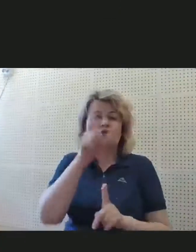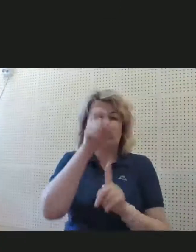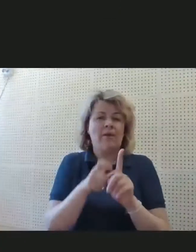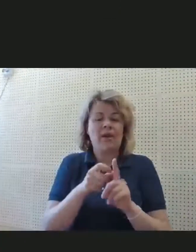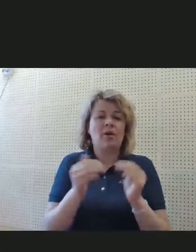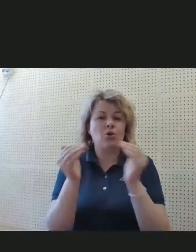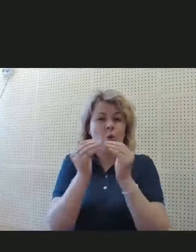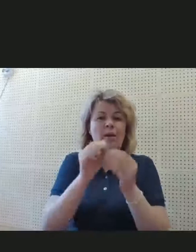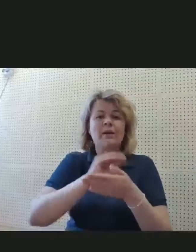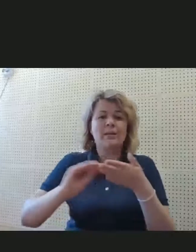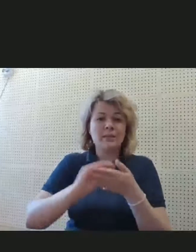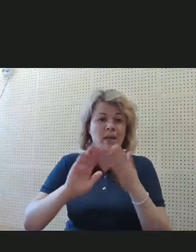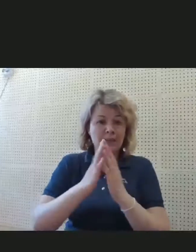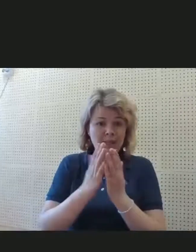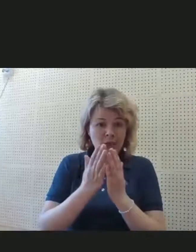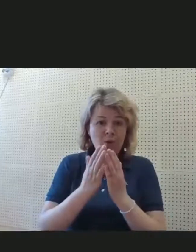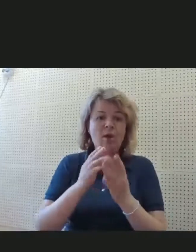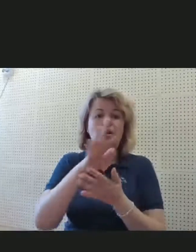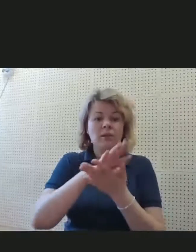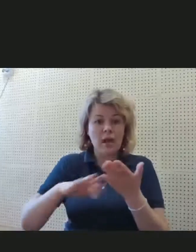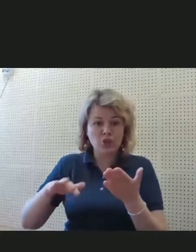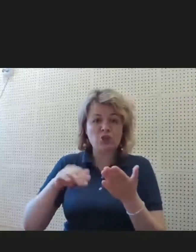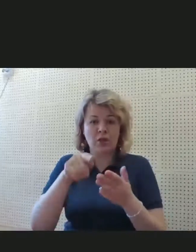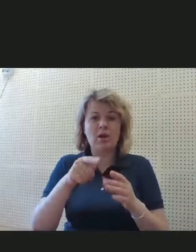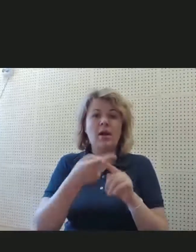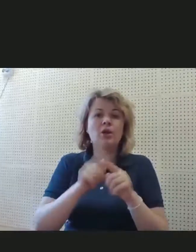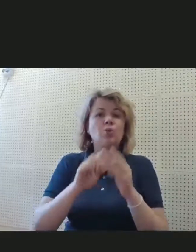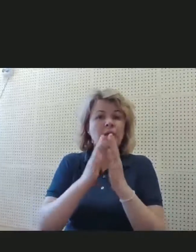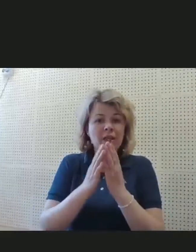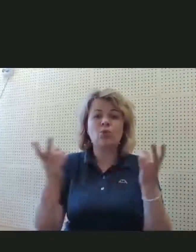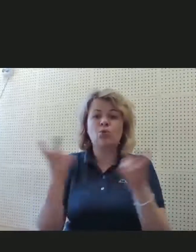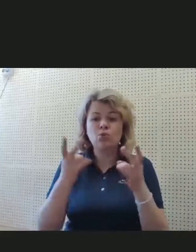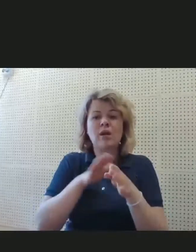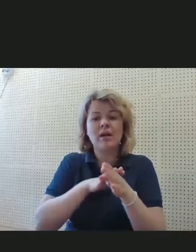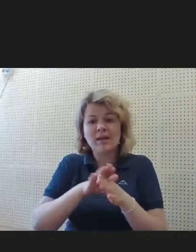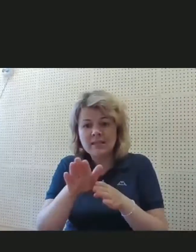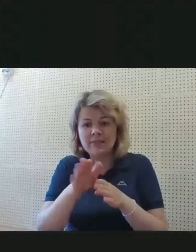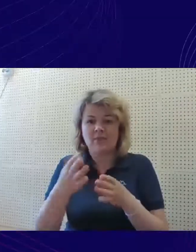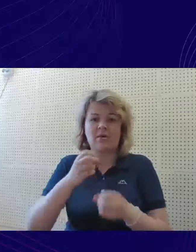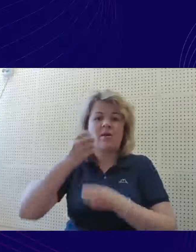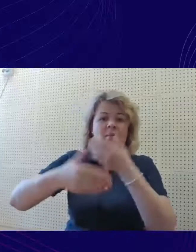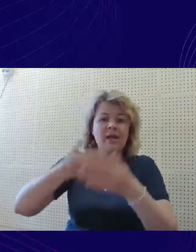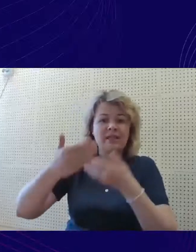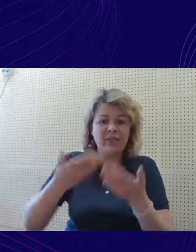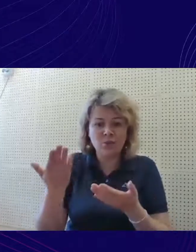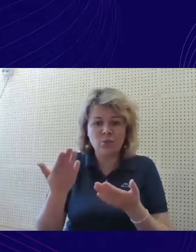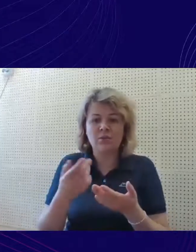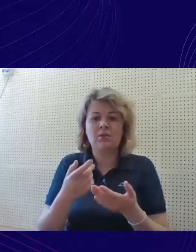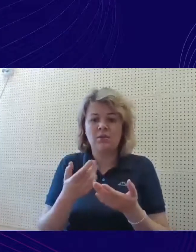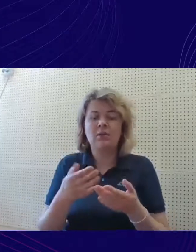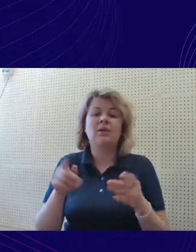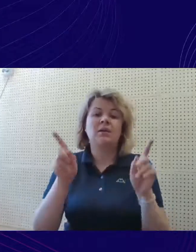ее надо каким-то образом продвинуть, каким-то образом реализовать. Написал картину – то же